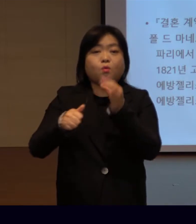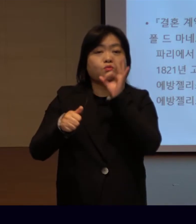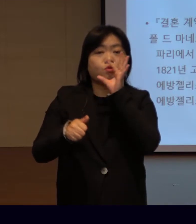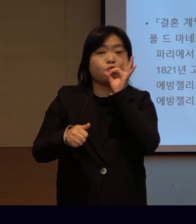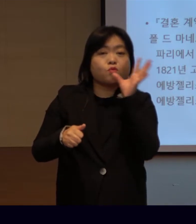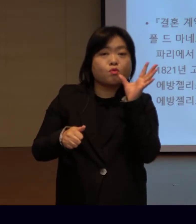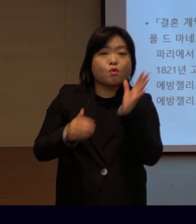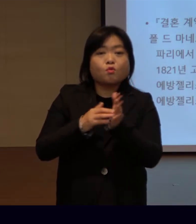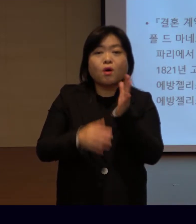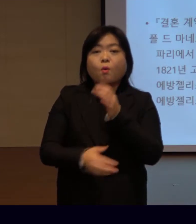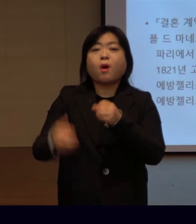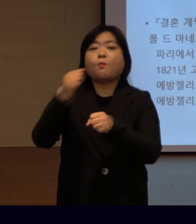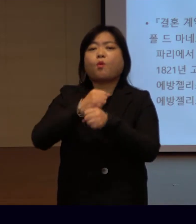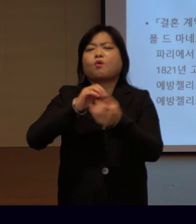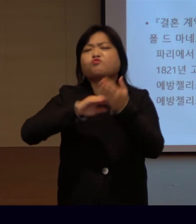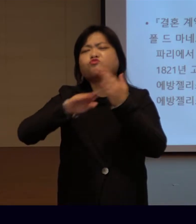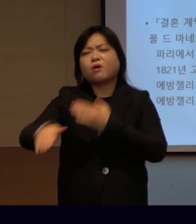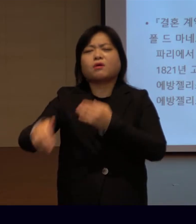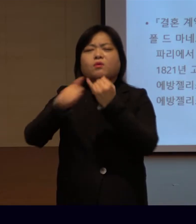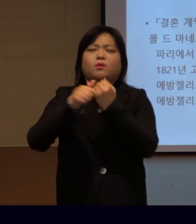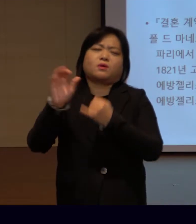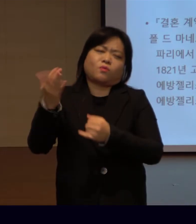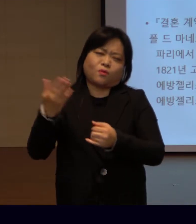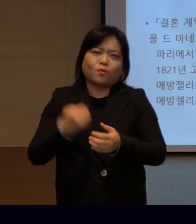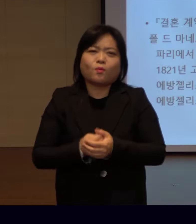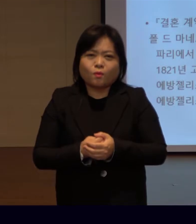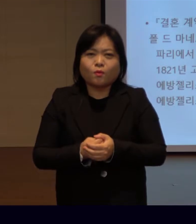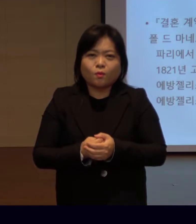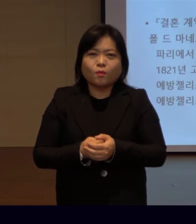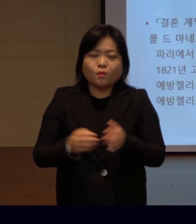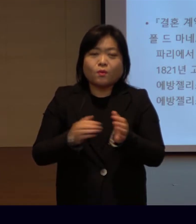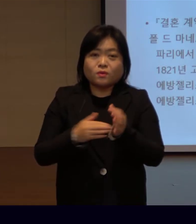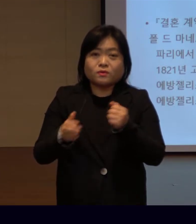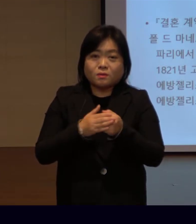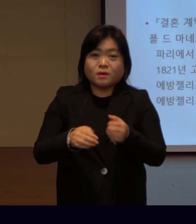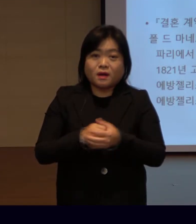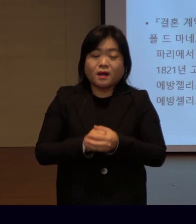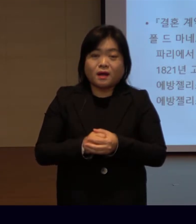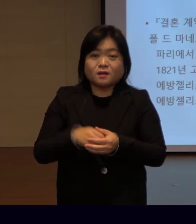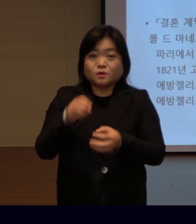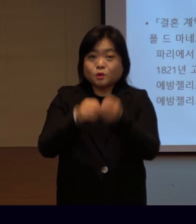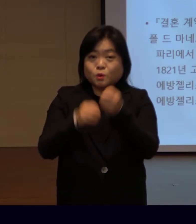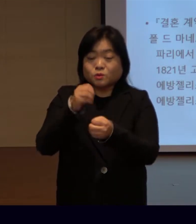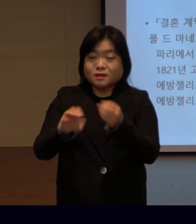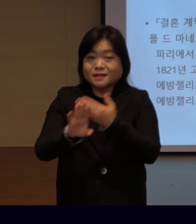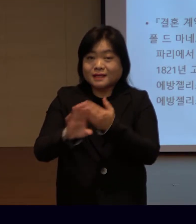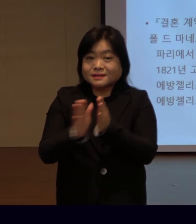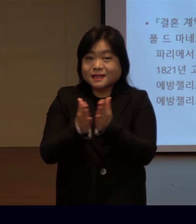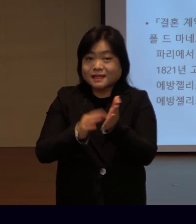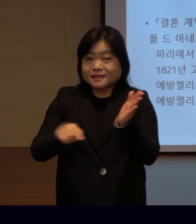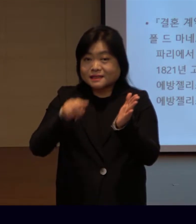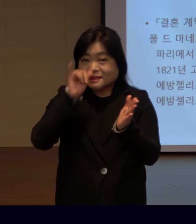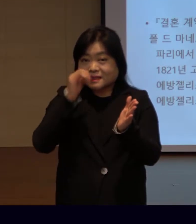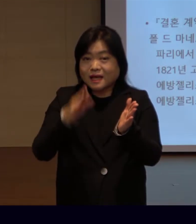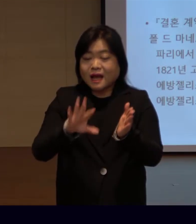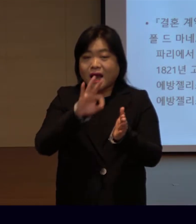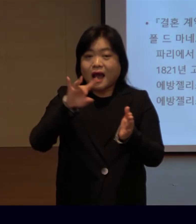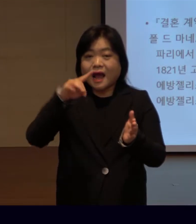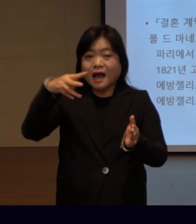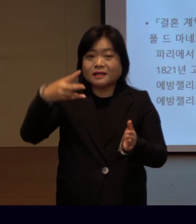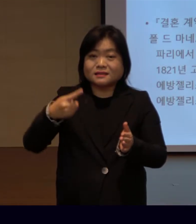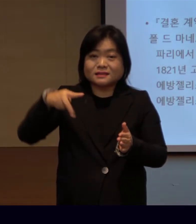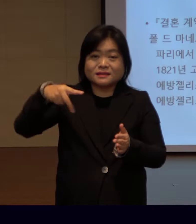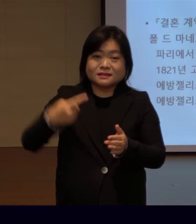회복된 다음에 결혼하는 그런 이야기. 하여튼 그래서 이제 아르시의 국회의원이라는 소설이 있는데 거기에 어떤